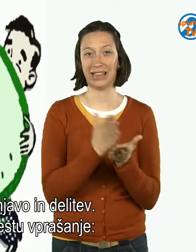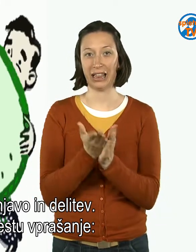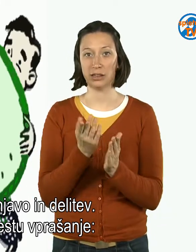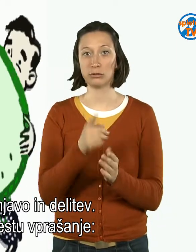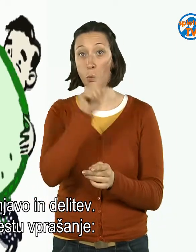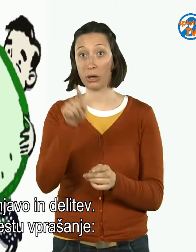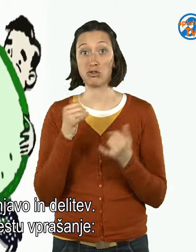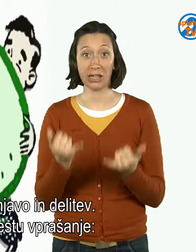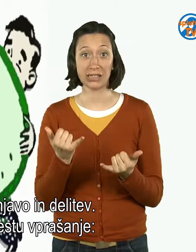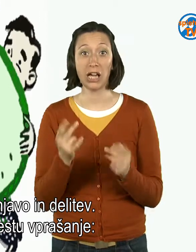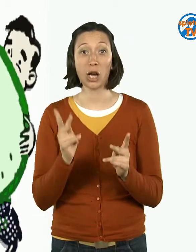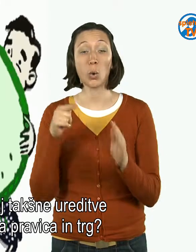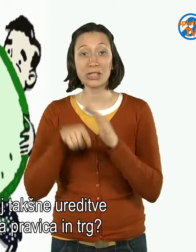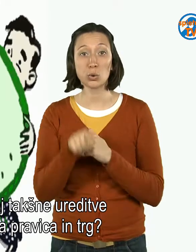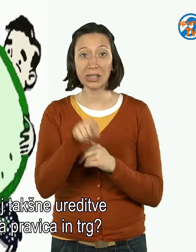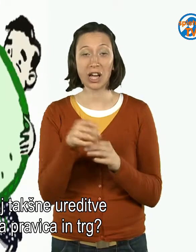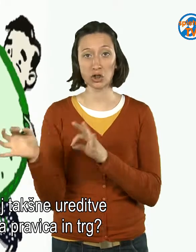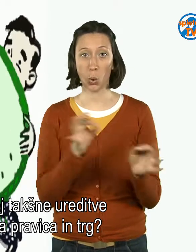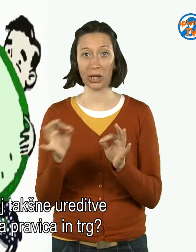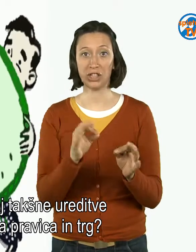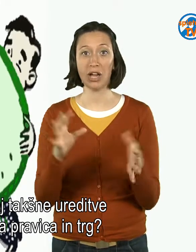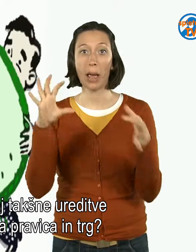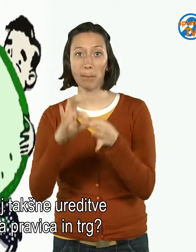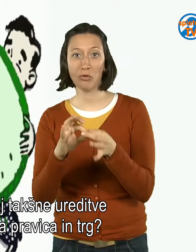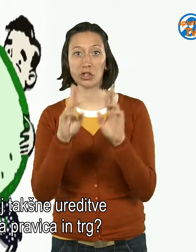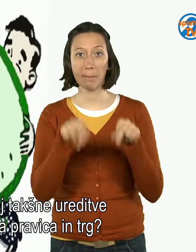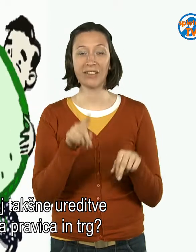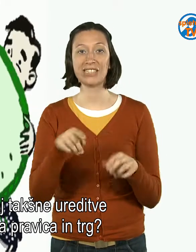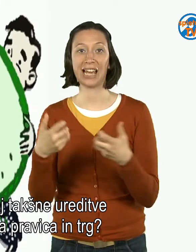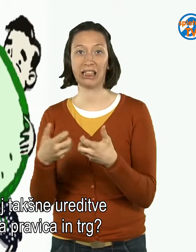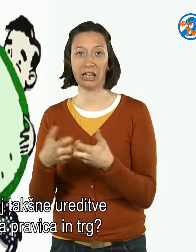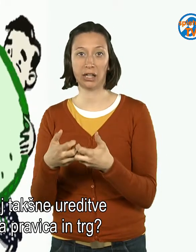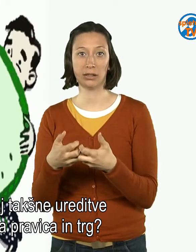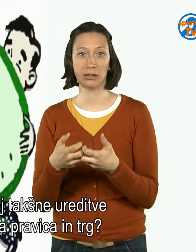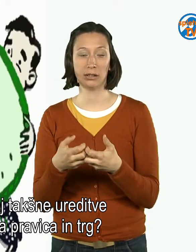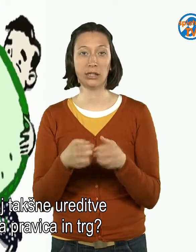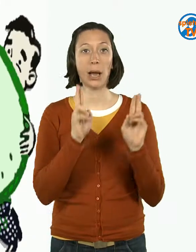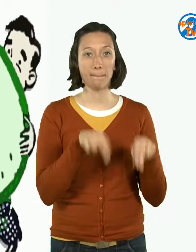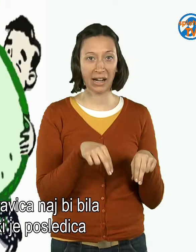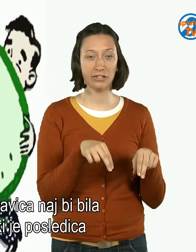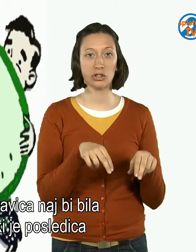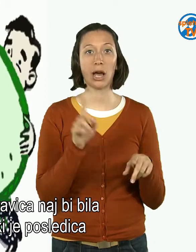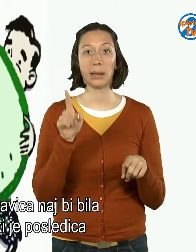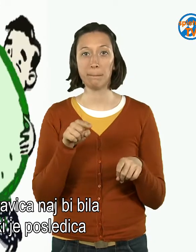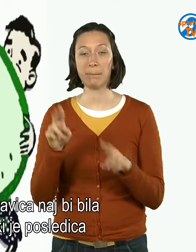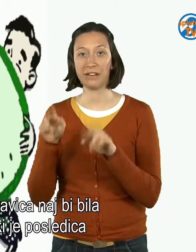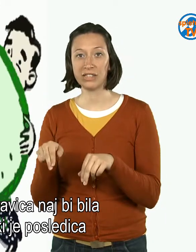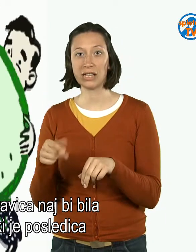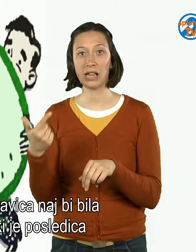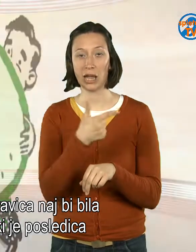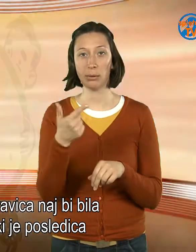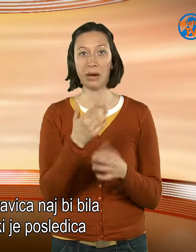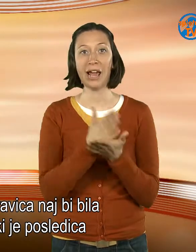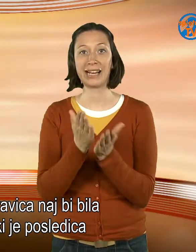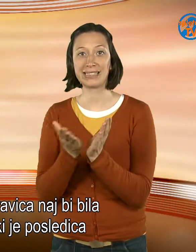vprašanje, kako se znotraj takšne ureditve sploh povežeta pravica in trg. Pravična in pravica naj